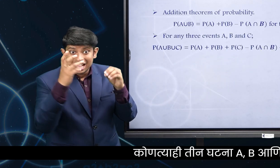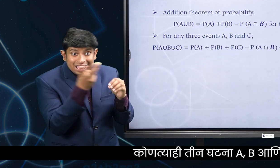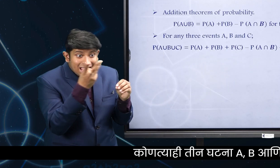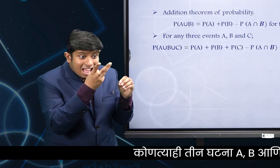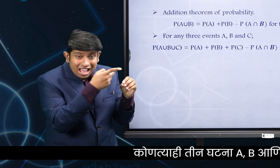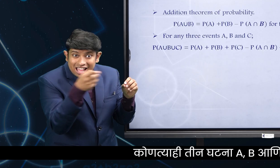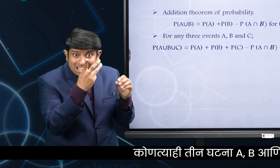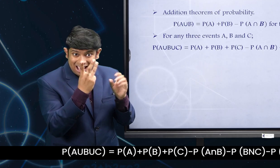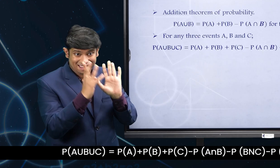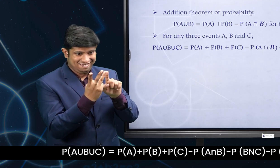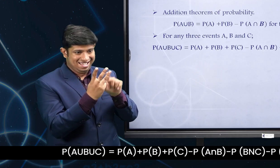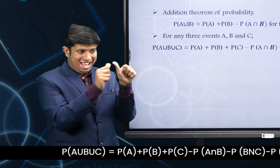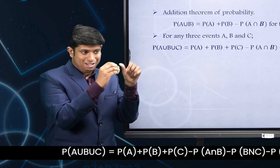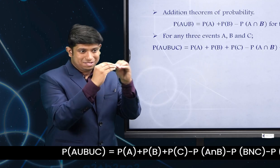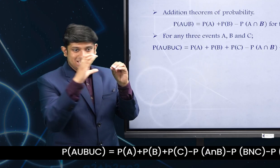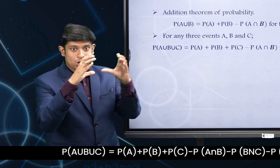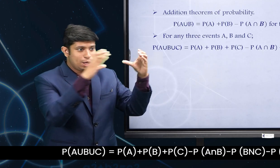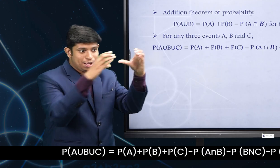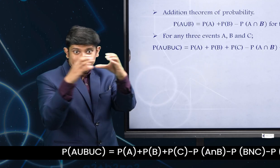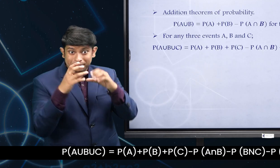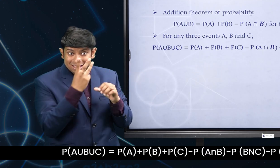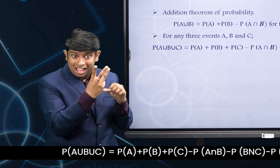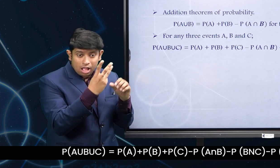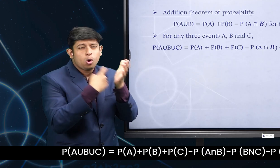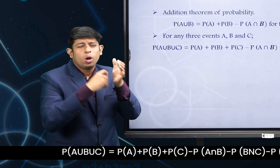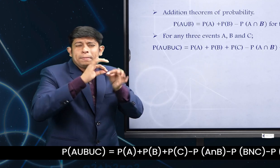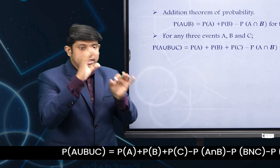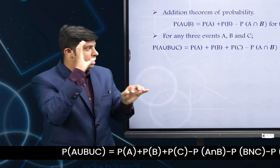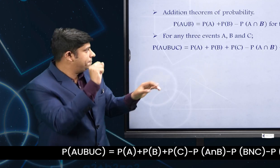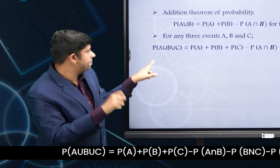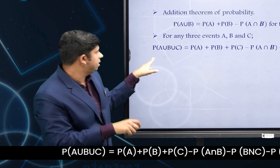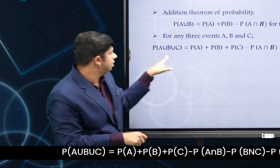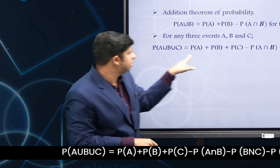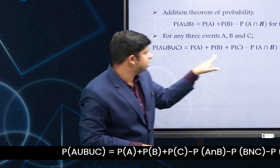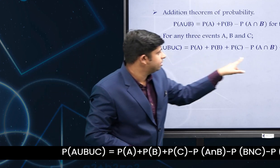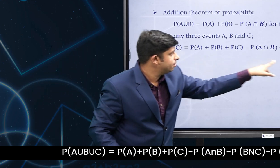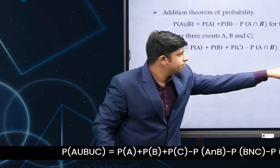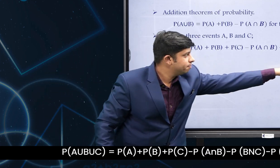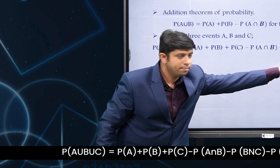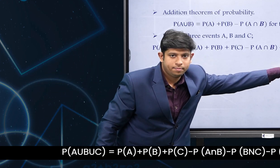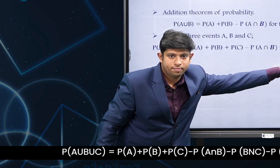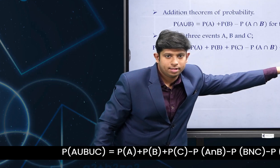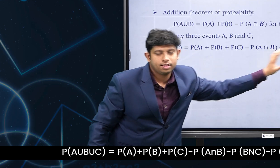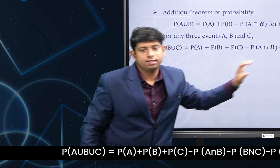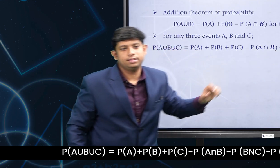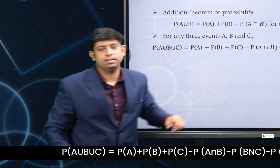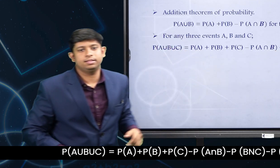ए बी आणि सी साठी पी कंसामध्ये ए युनियन बी युनियन सी बरोबर पी कंसामध्ये ए अधिक पी कंसामध्ये